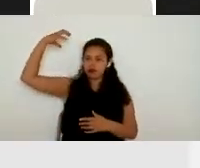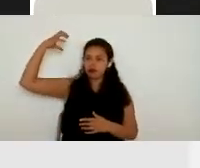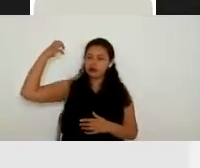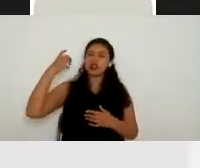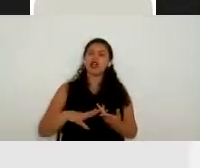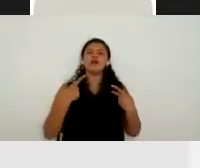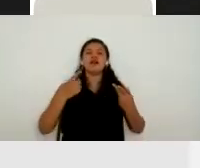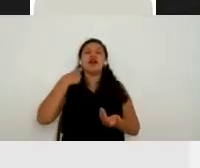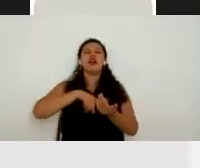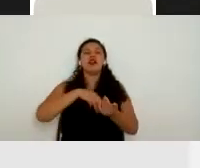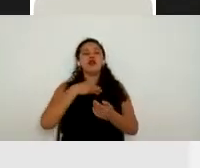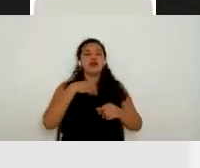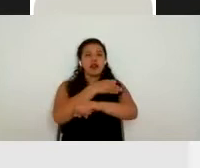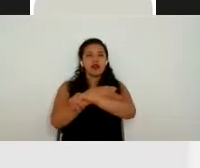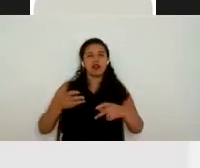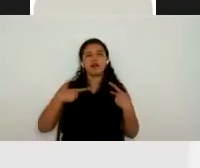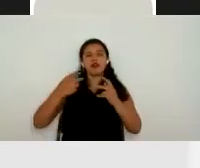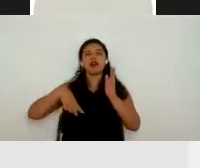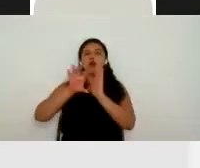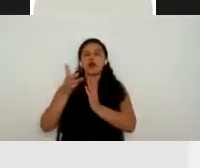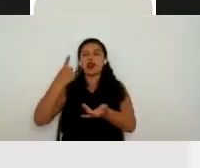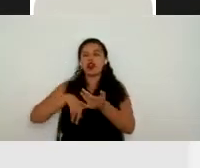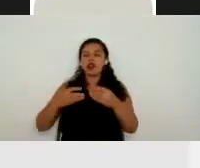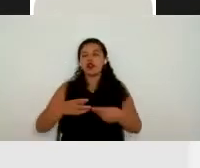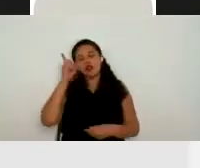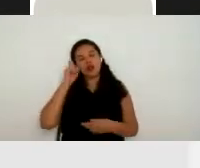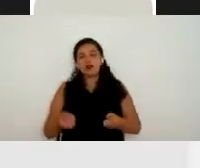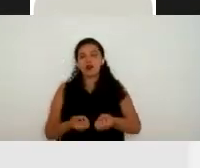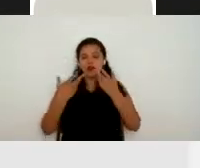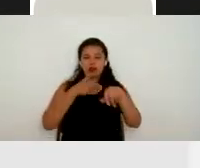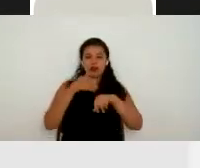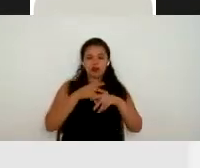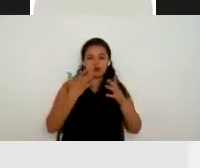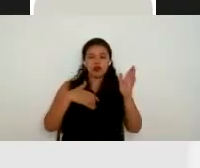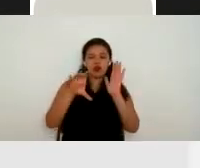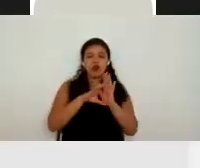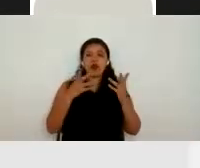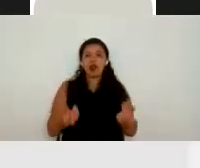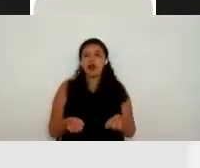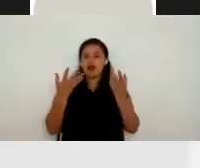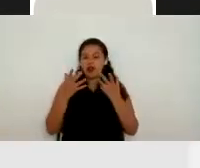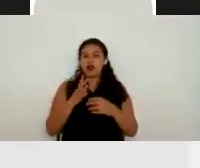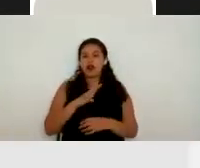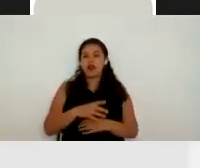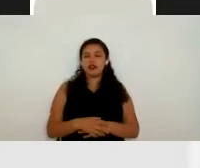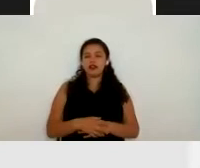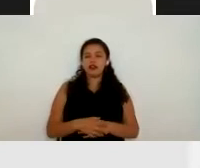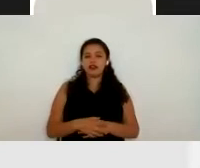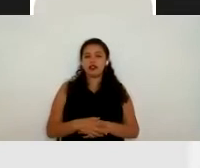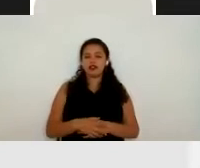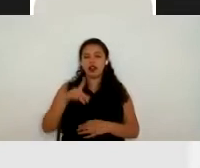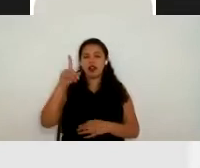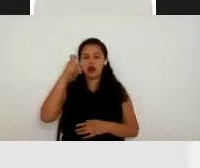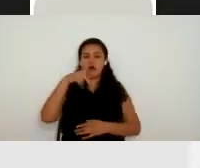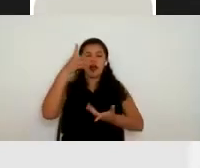número de personas por dormitorio el número de habitaciones para dormir el total de habitaciones en la vivienda el agua entubada dentro de la